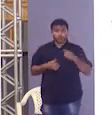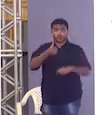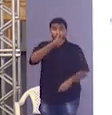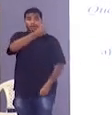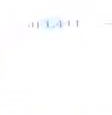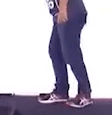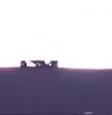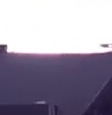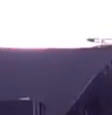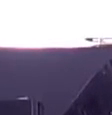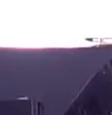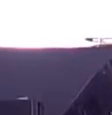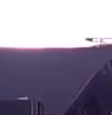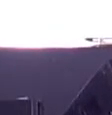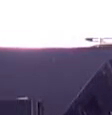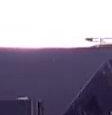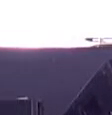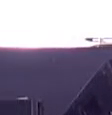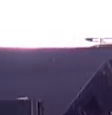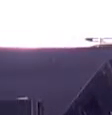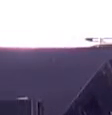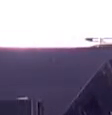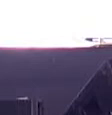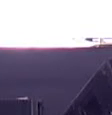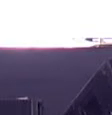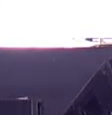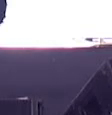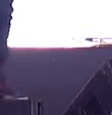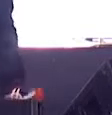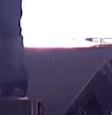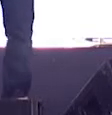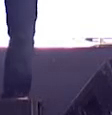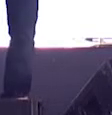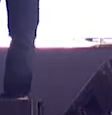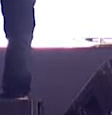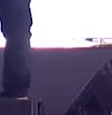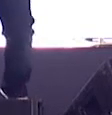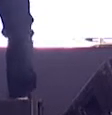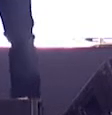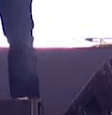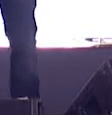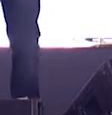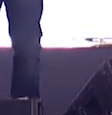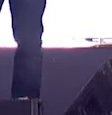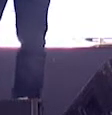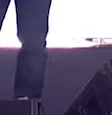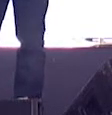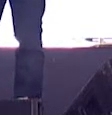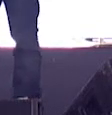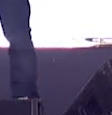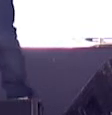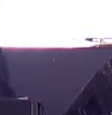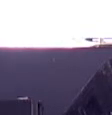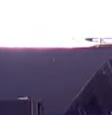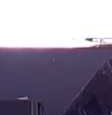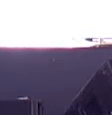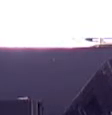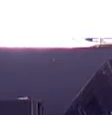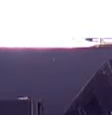inteira e o 9 é apenas um 9, porque o período só tem um